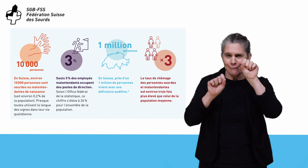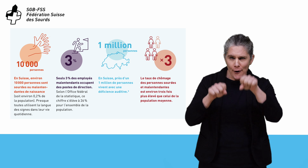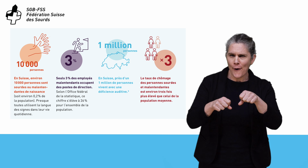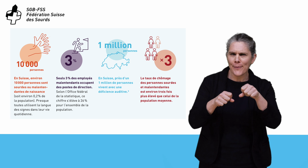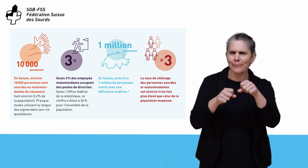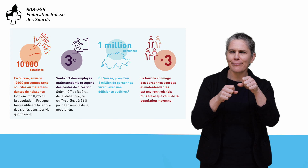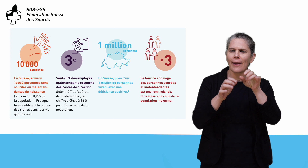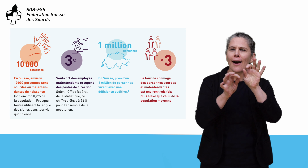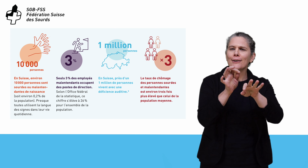Fédération des Sourds.